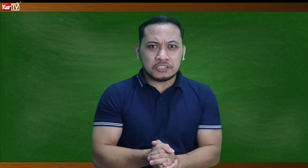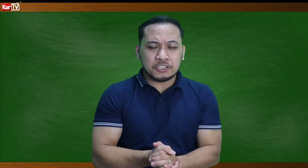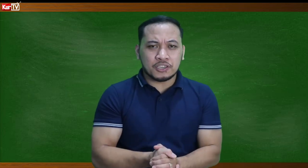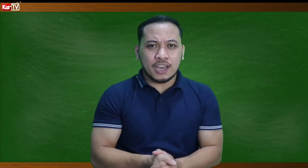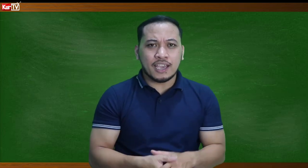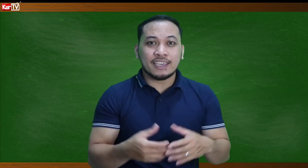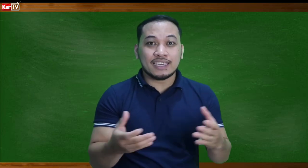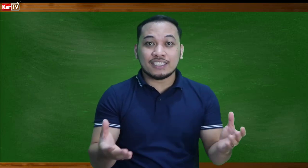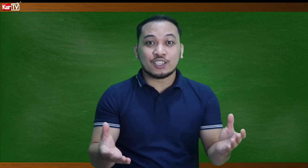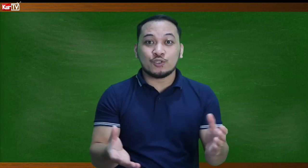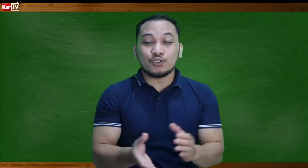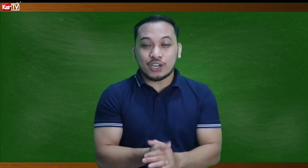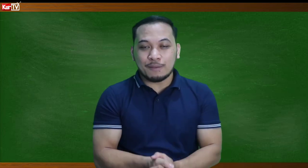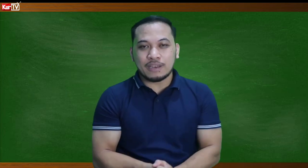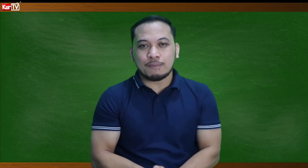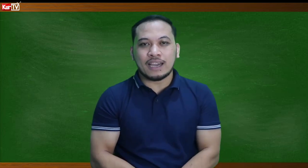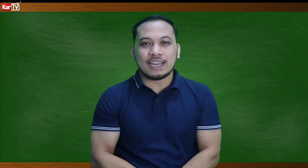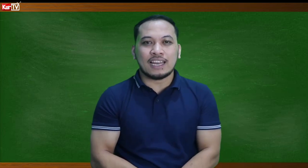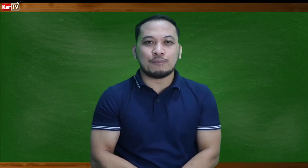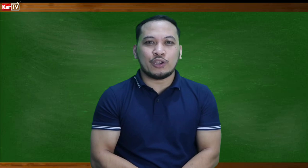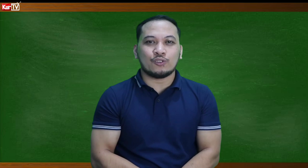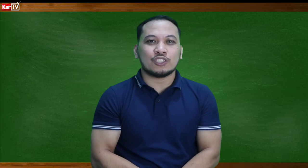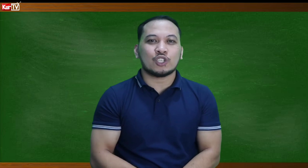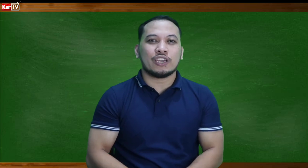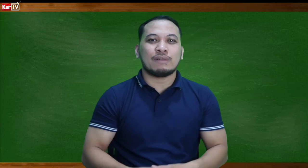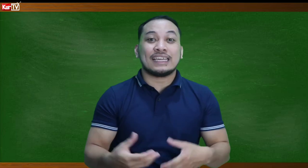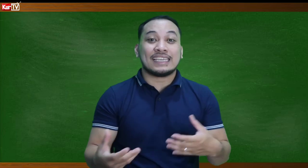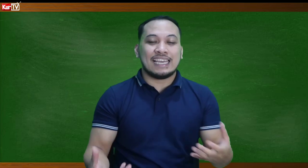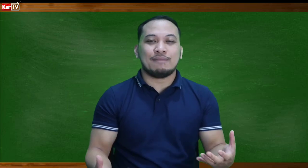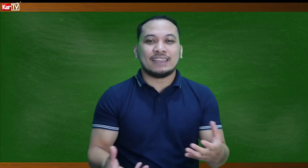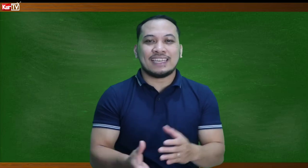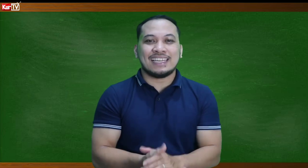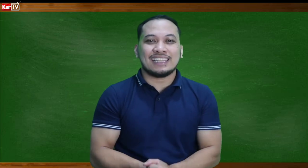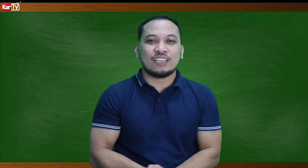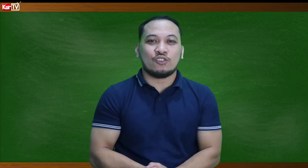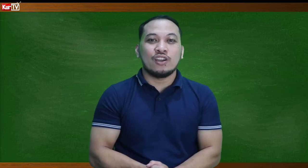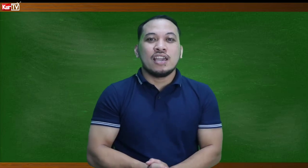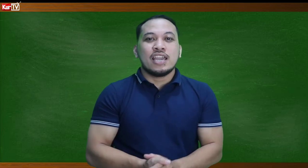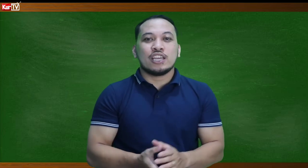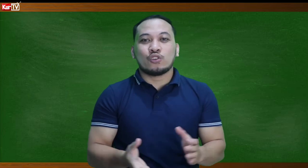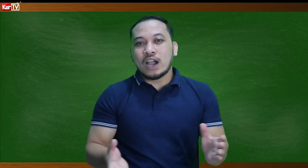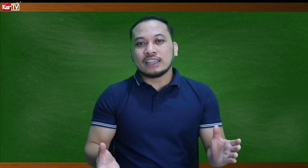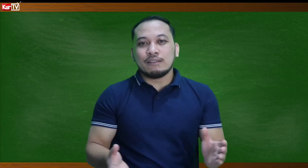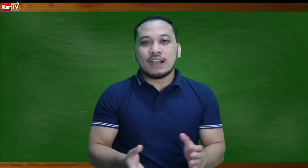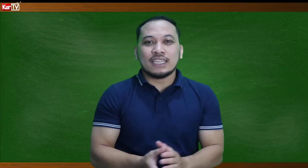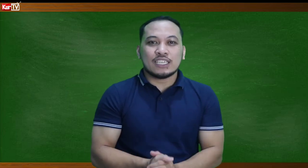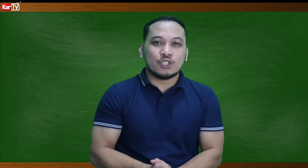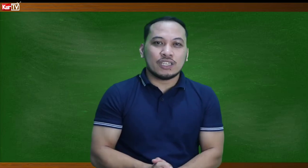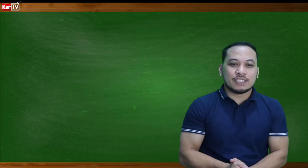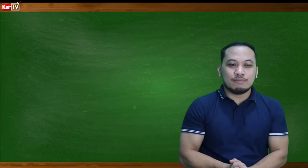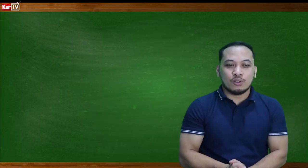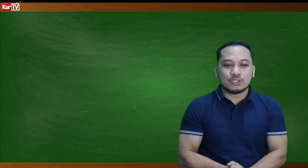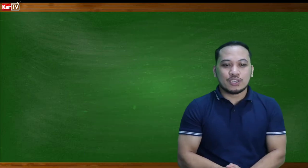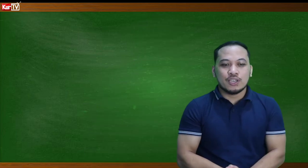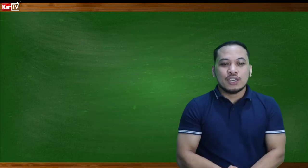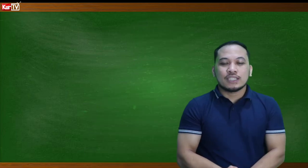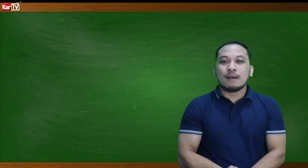senior high? I guess sa junior high pinapag-aralan po ito. At saka yung mga nasa elementary natin, no? Itong ating mga national symbols.